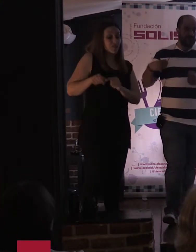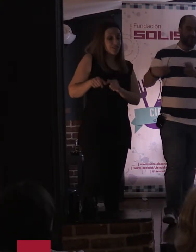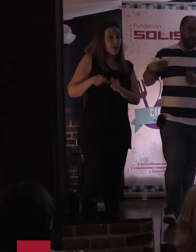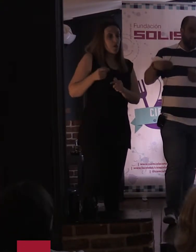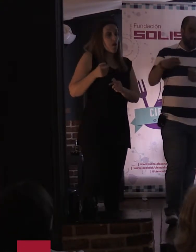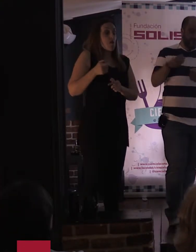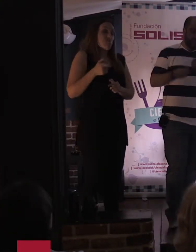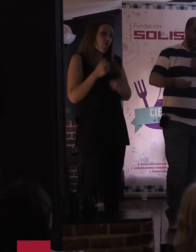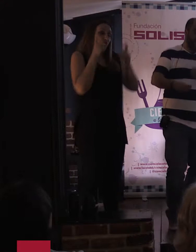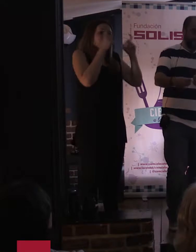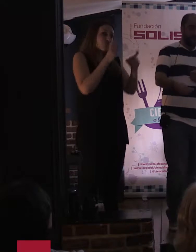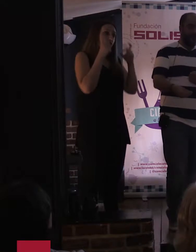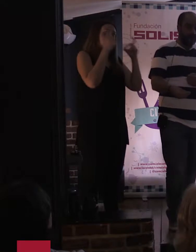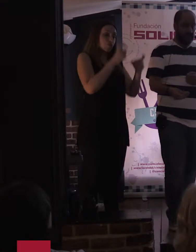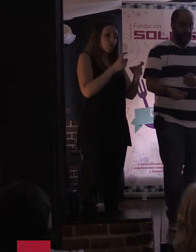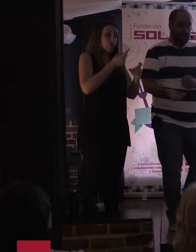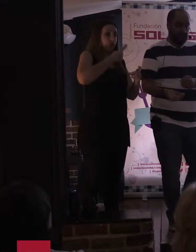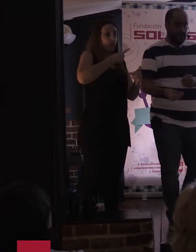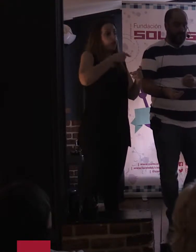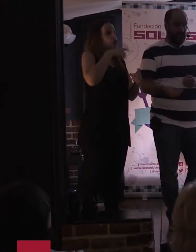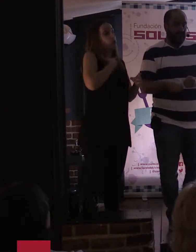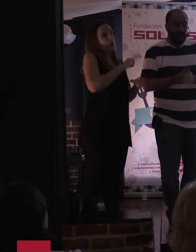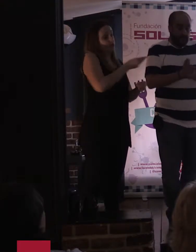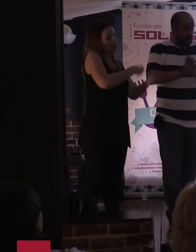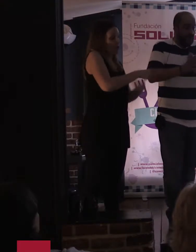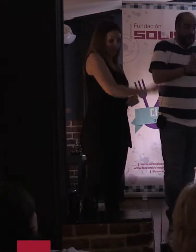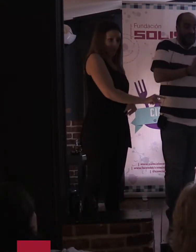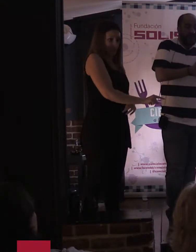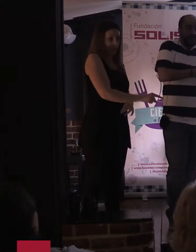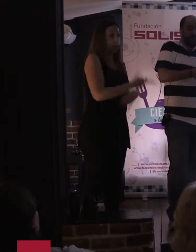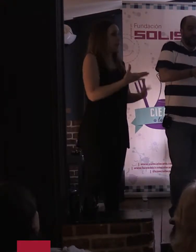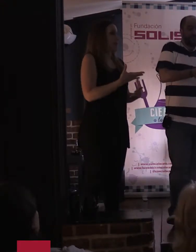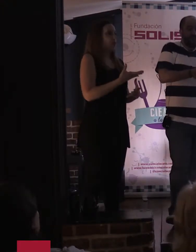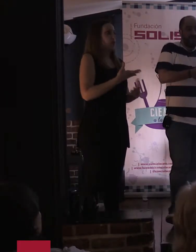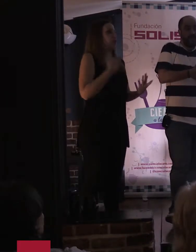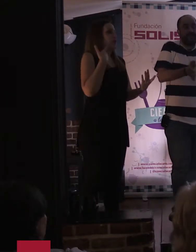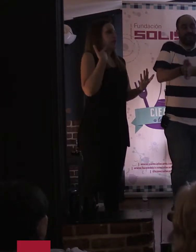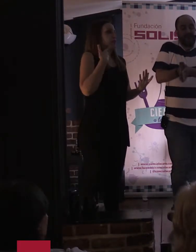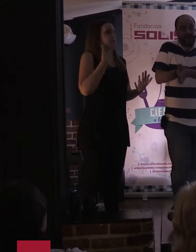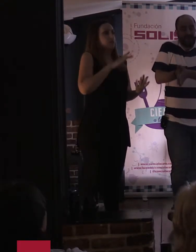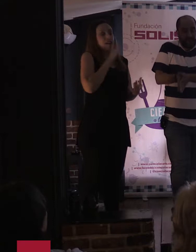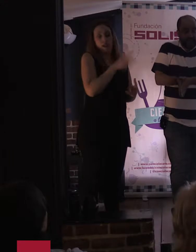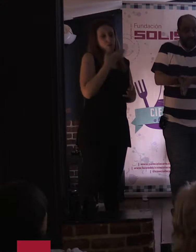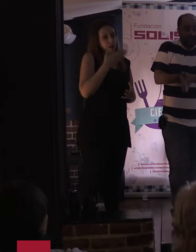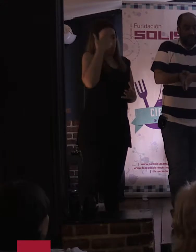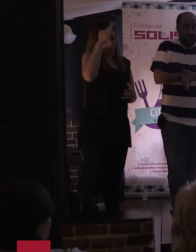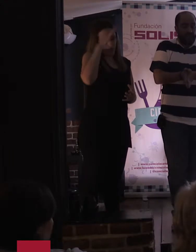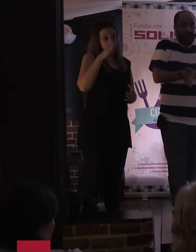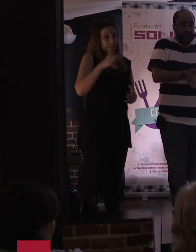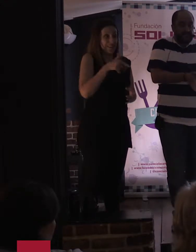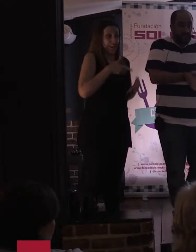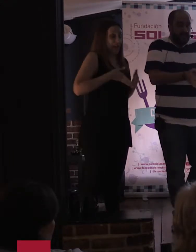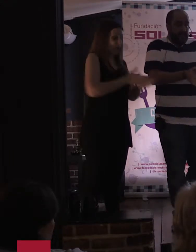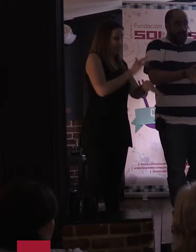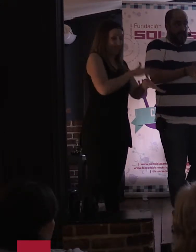esfuerzo nuestro dispositivo pueda resolver la otra. Pero el principal motivo es que no había prácticamente nadie resolviendo